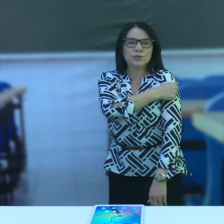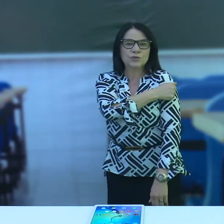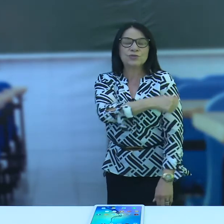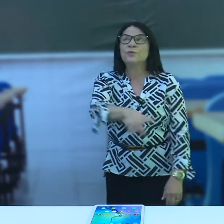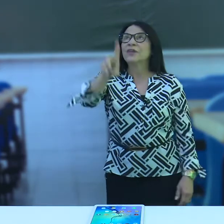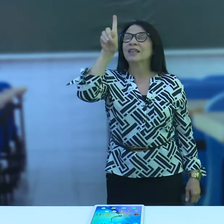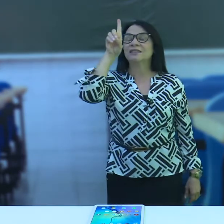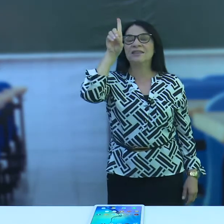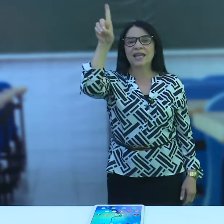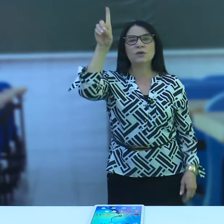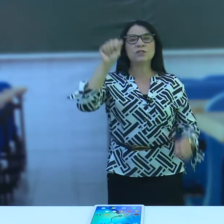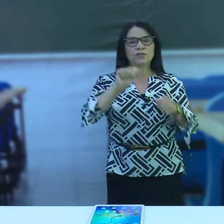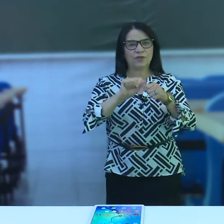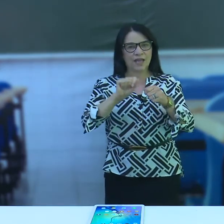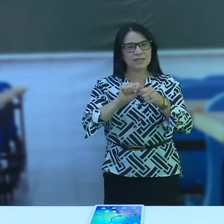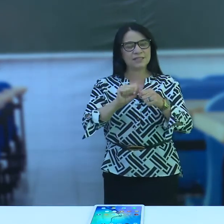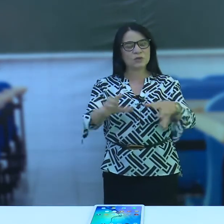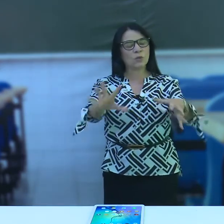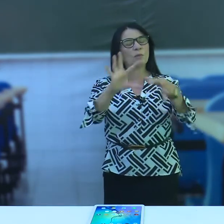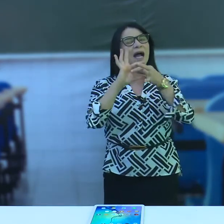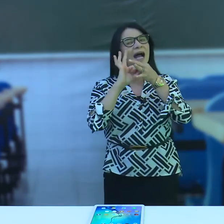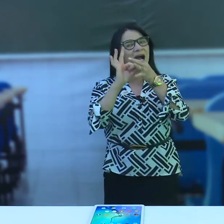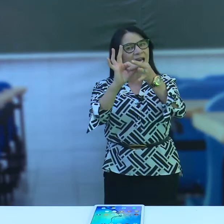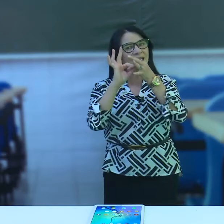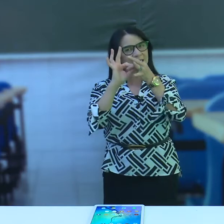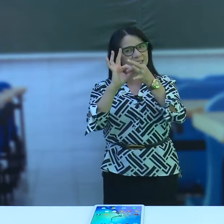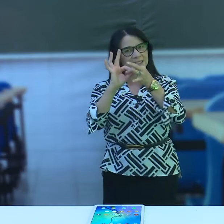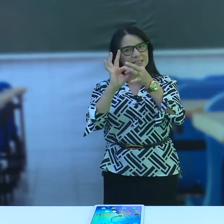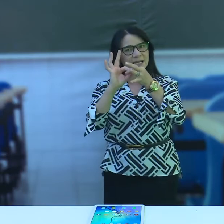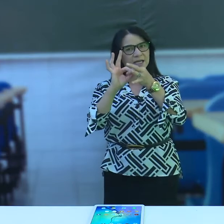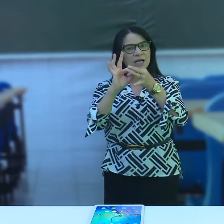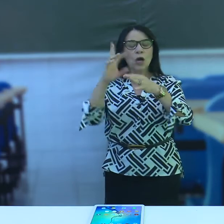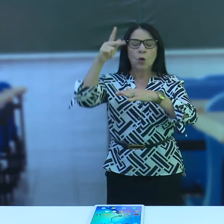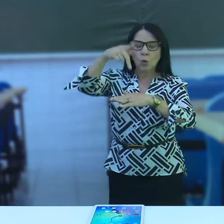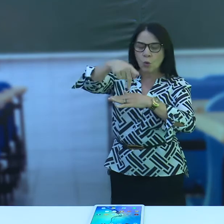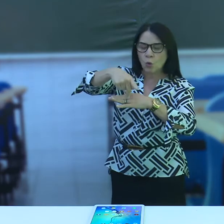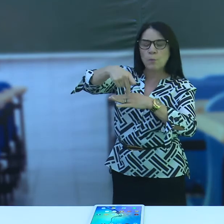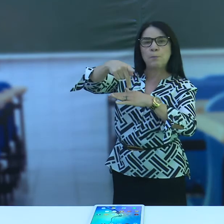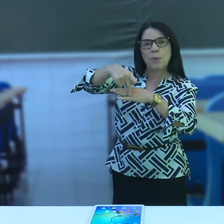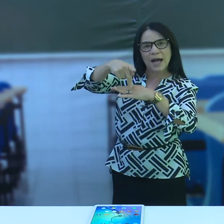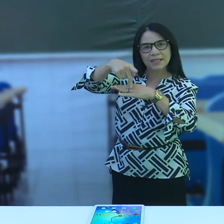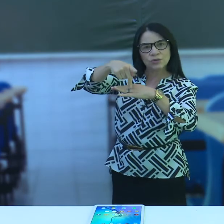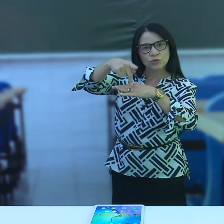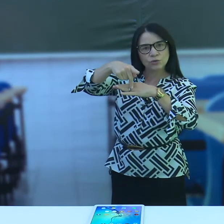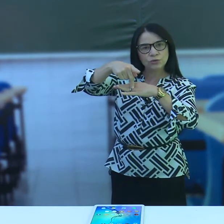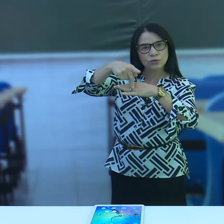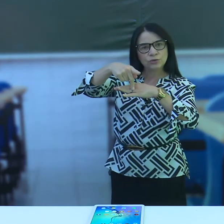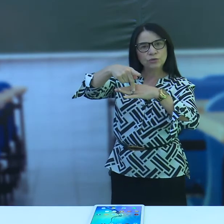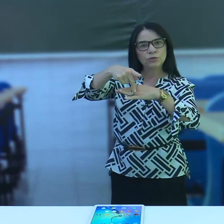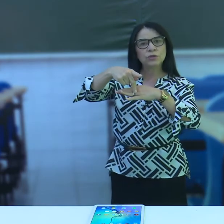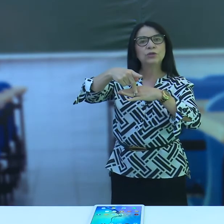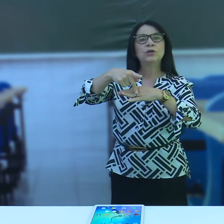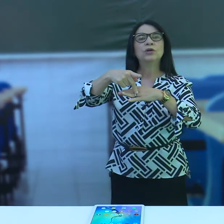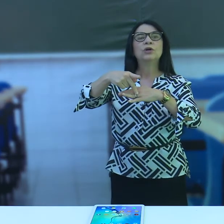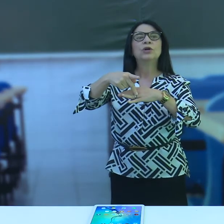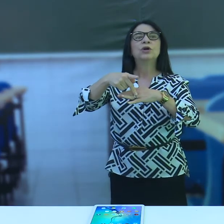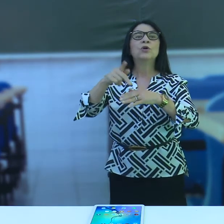Alunos, Deus fez uma aliança, um pacto